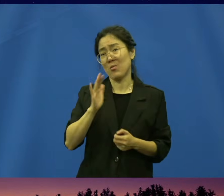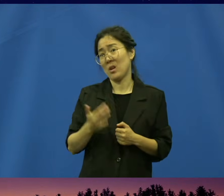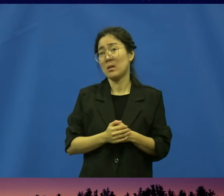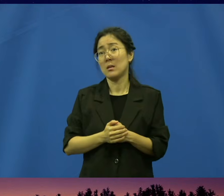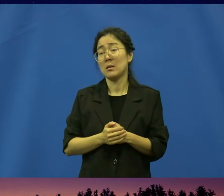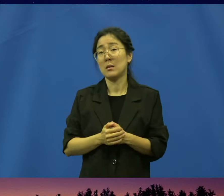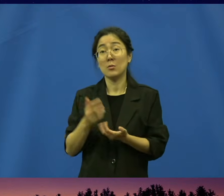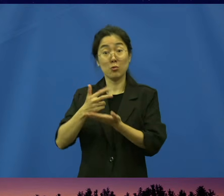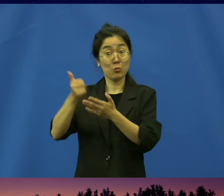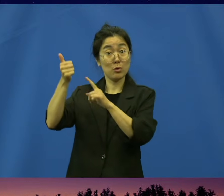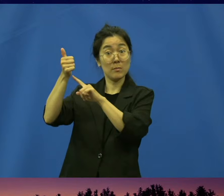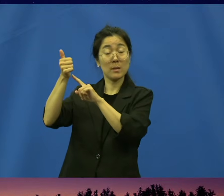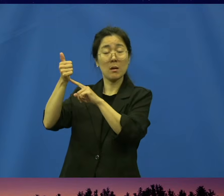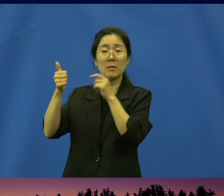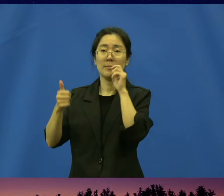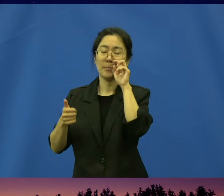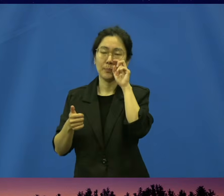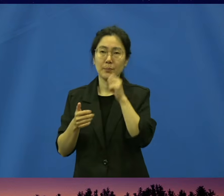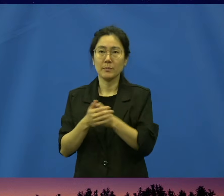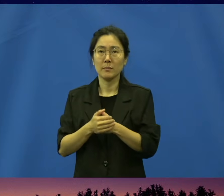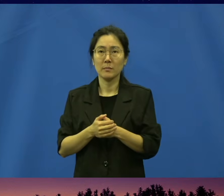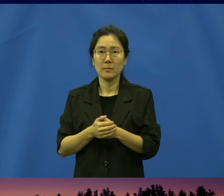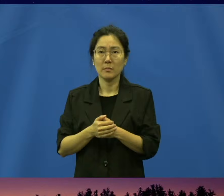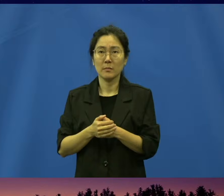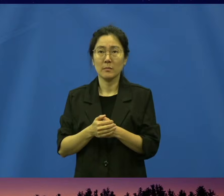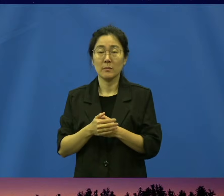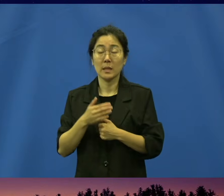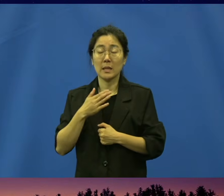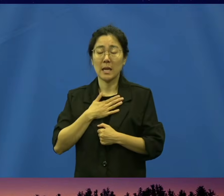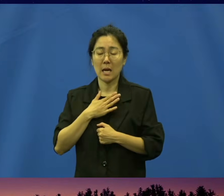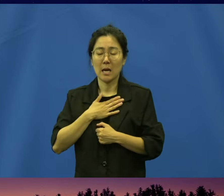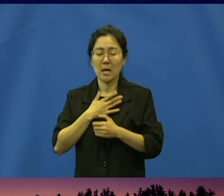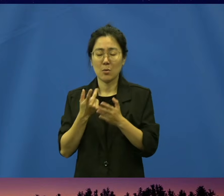주님은 주님 자신을 위하여 기도를 드리셨습니다.